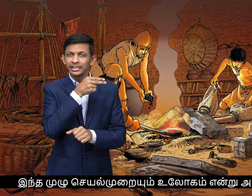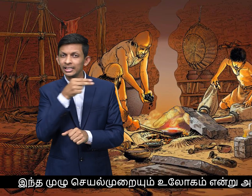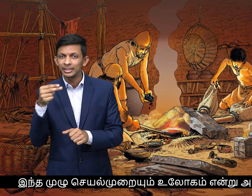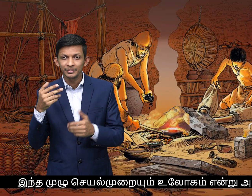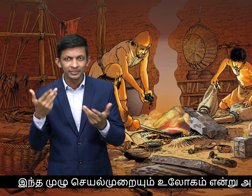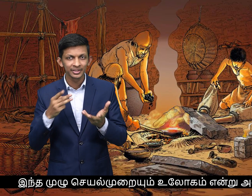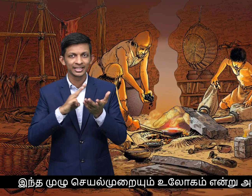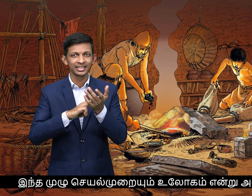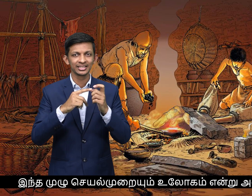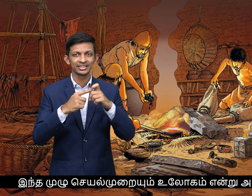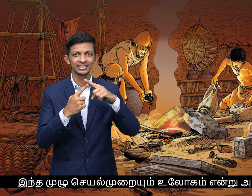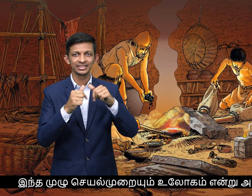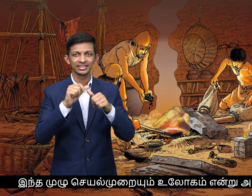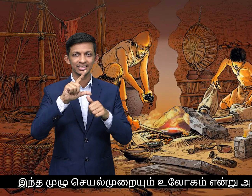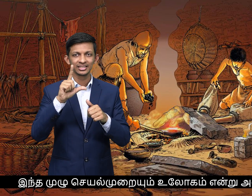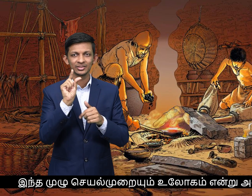என்று அழைக்கப்படுகிறது.